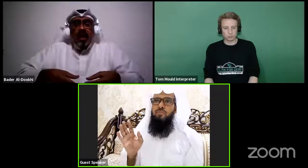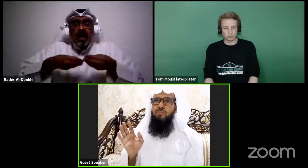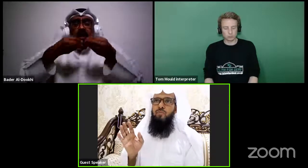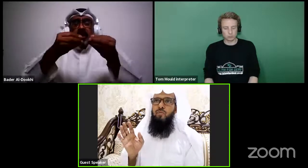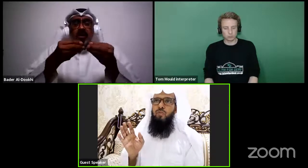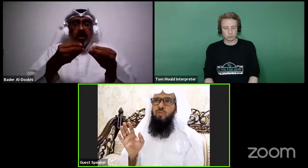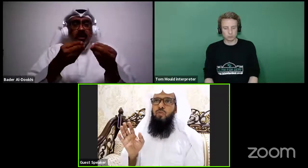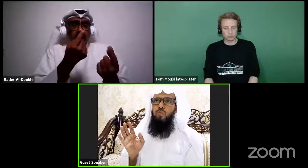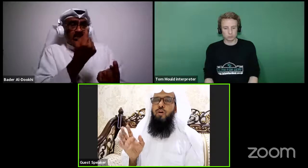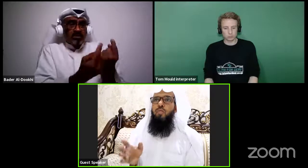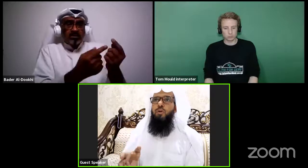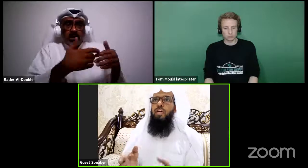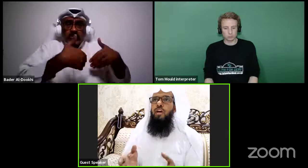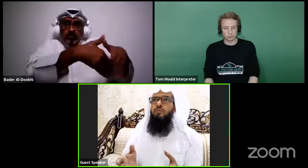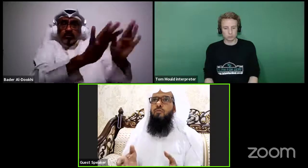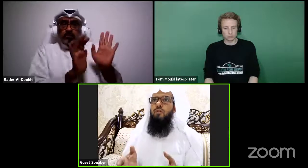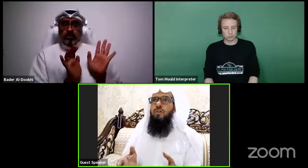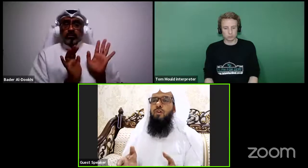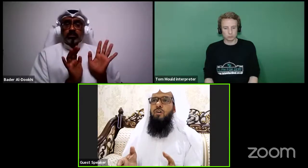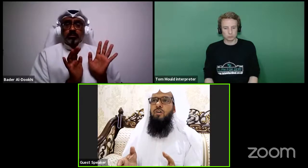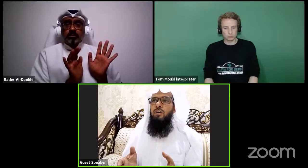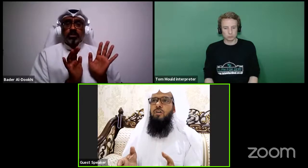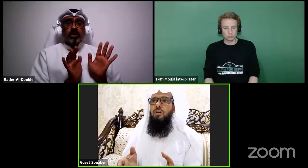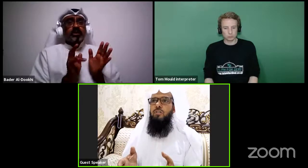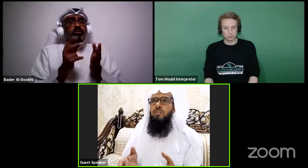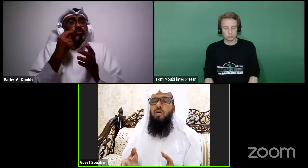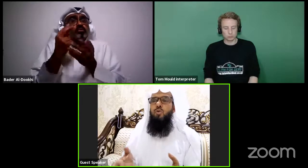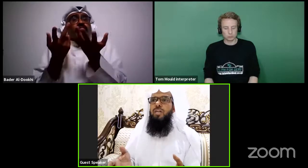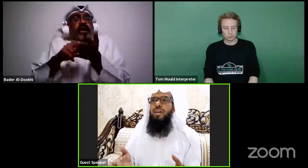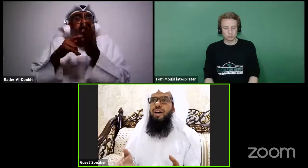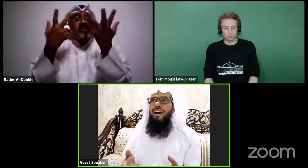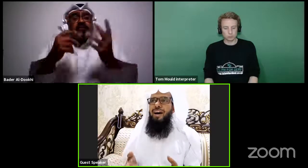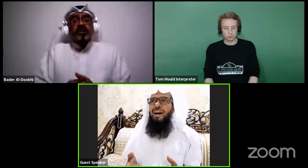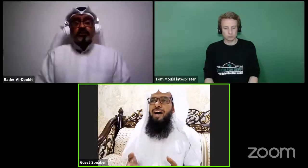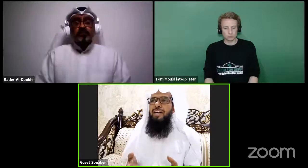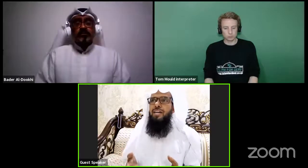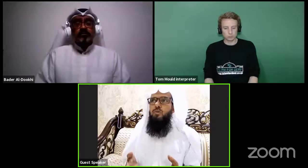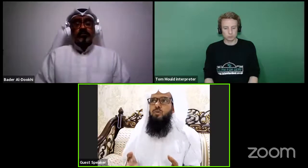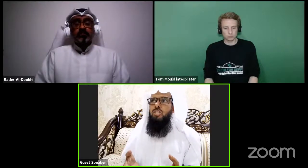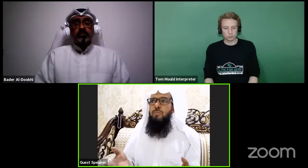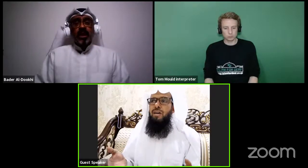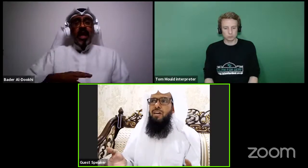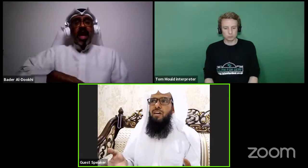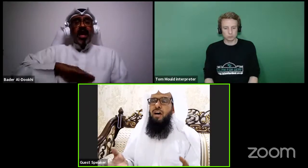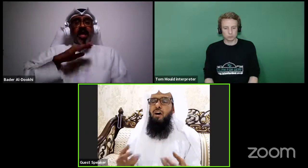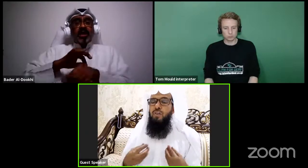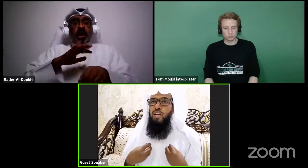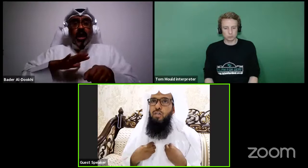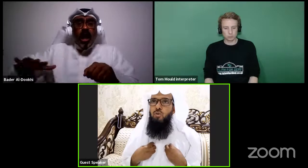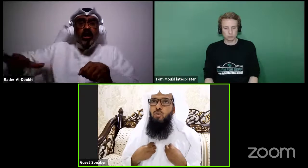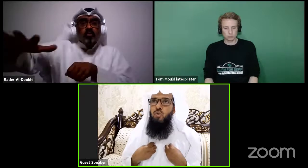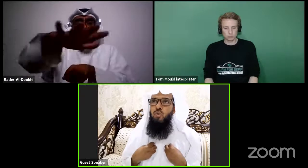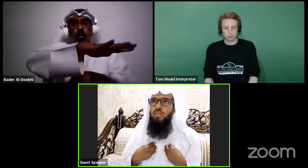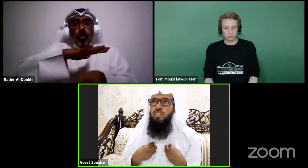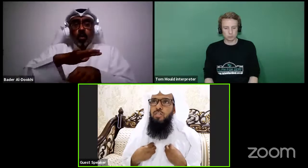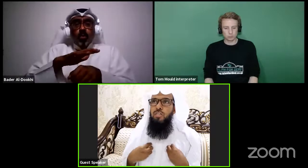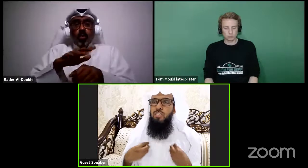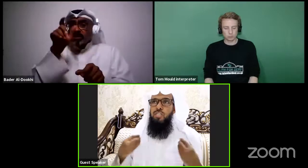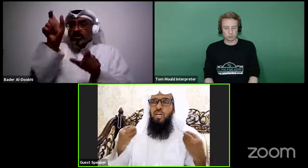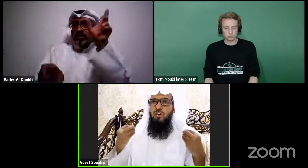الشر. فانظر كيف تكون حياة مجتمع